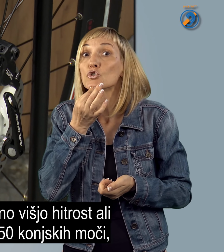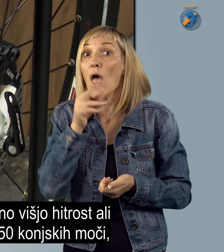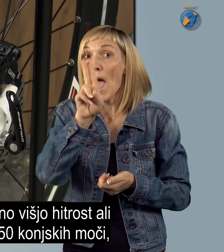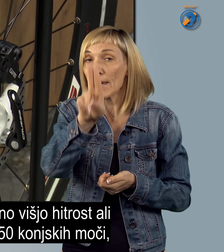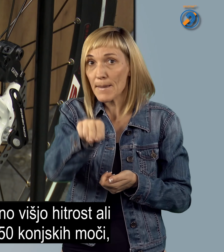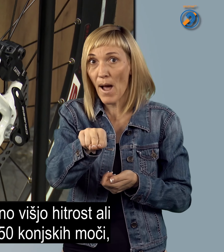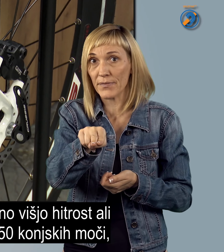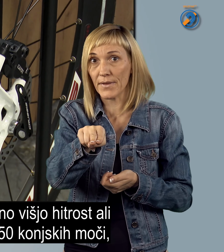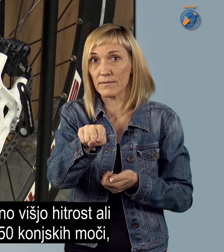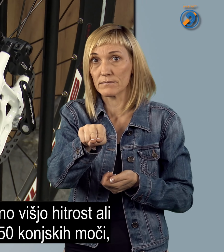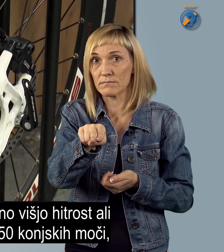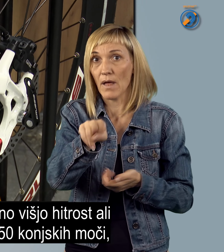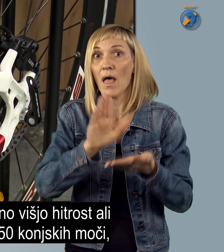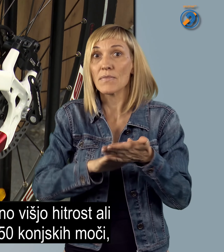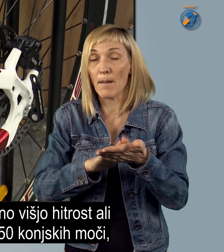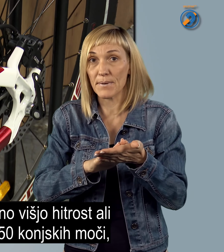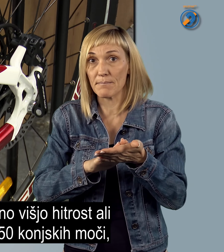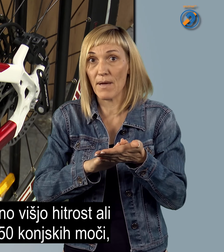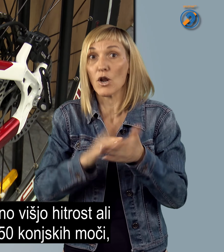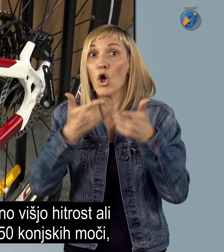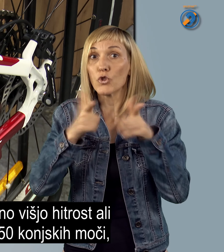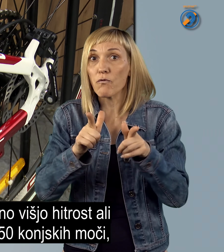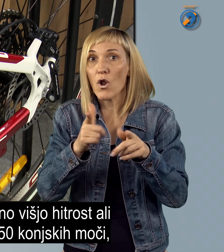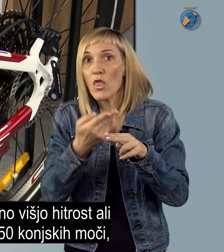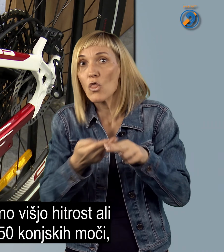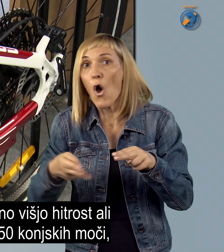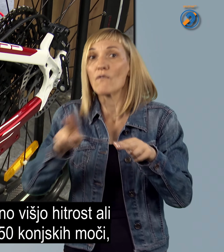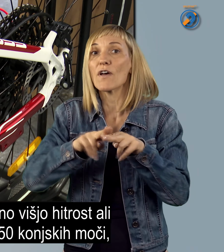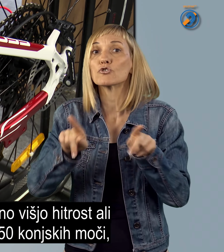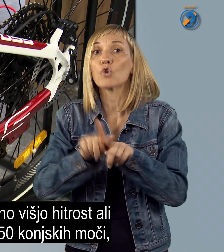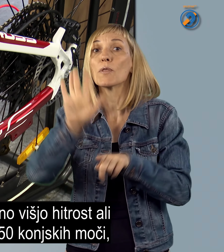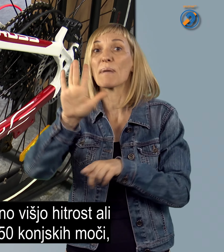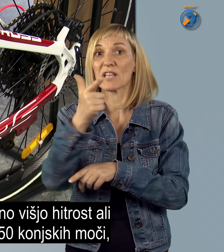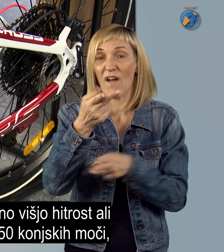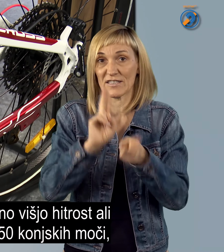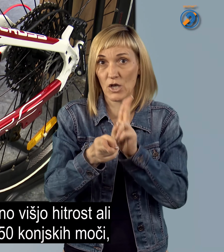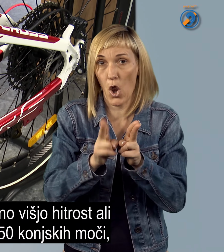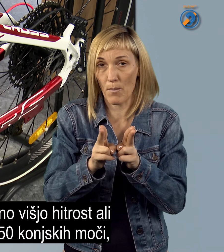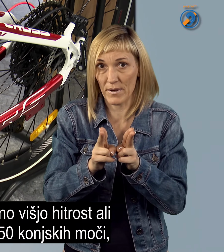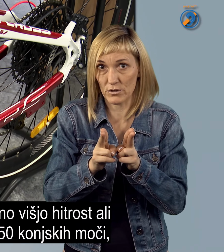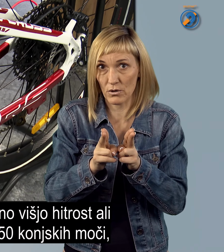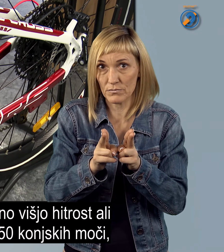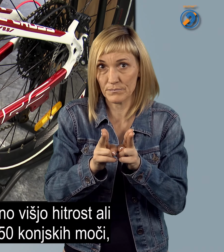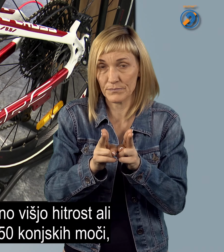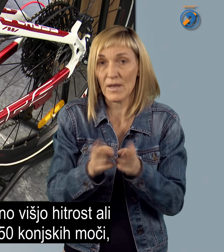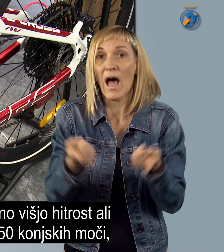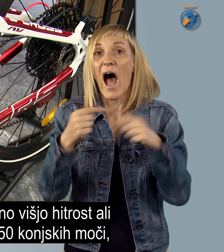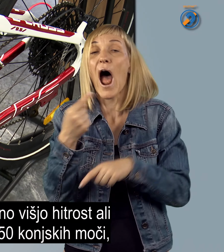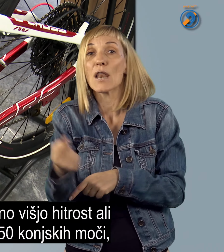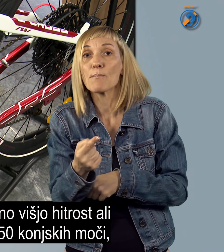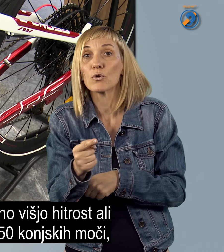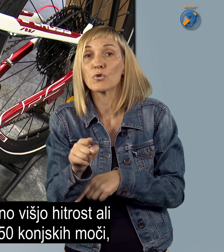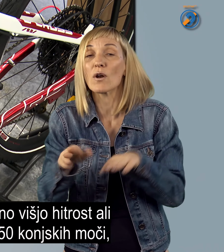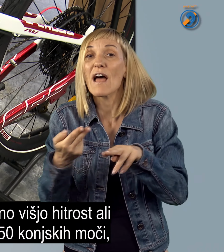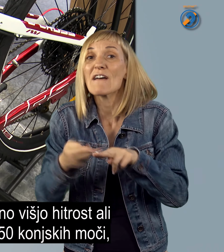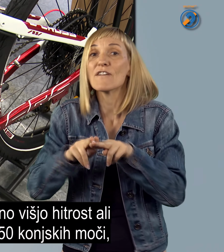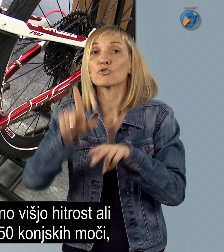Če pa imate dovoljeno višjo hitrost, ali pa motor je več kot 250